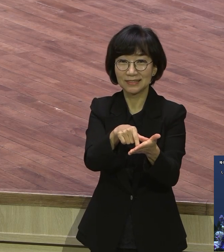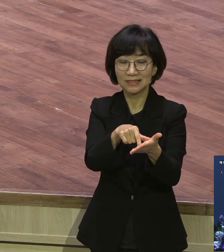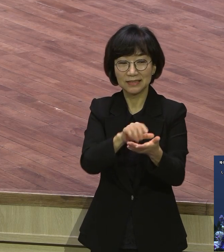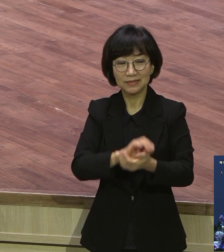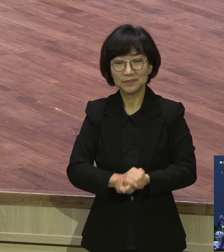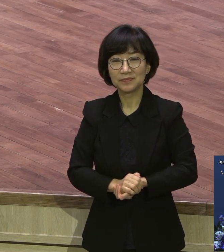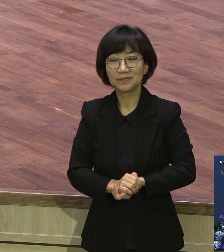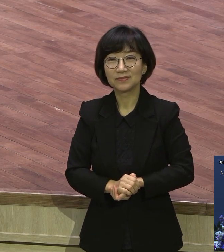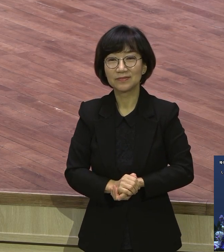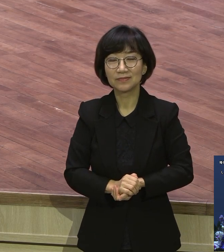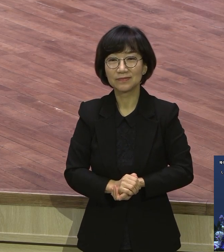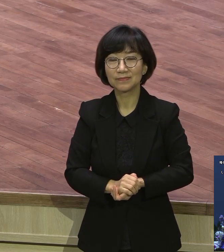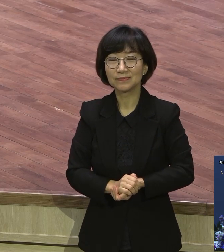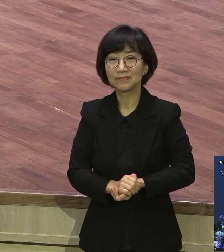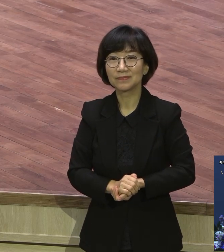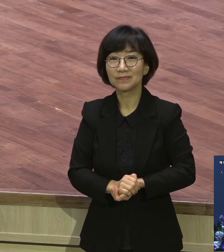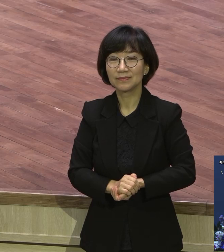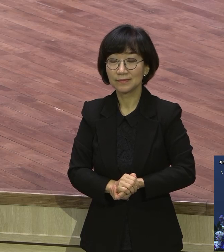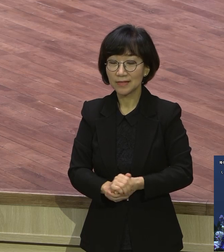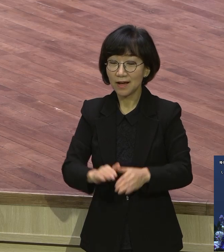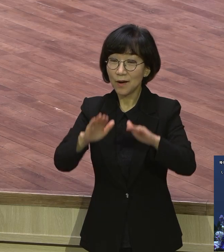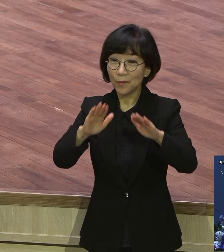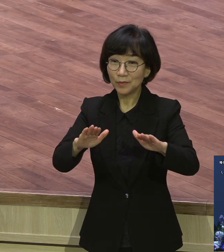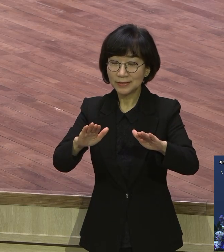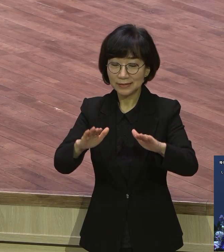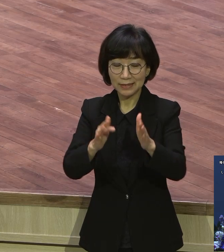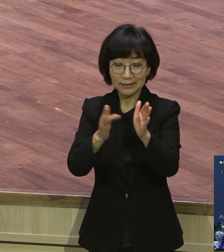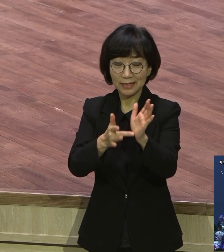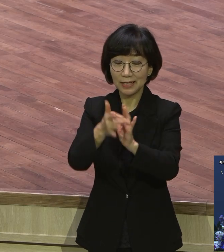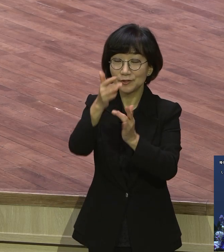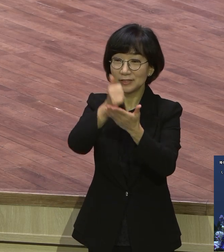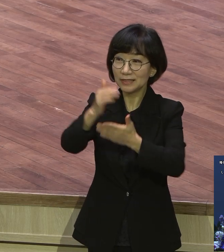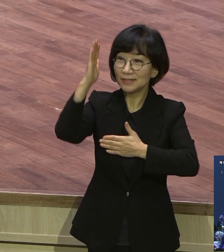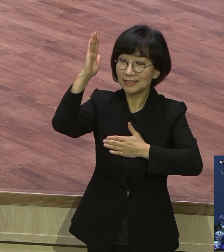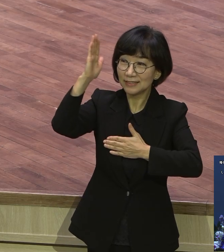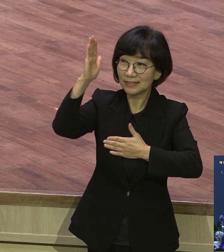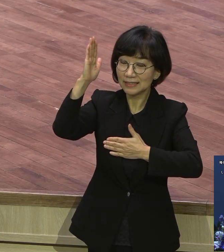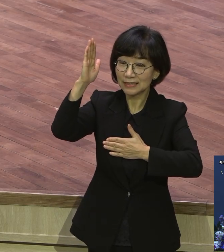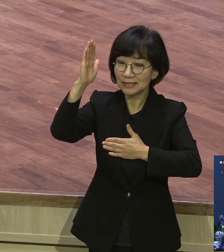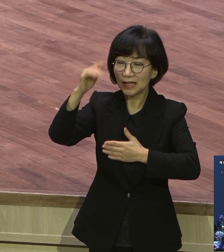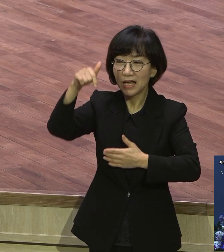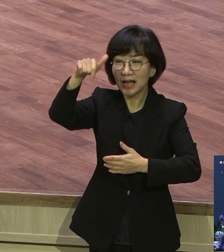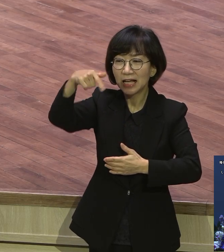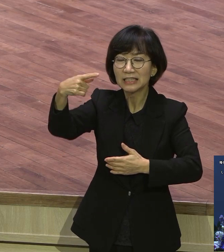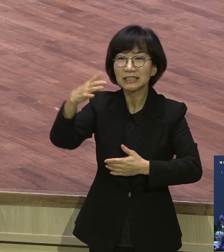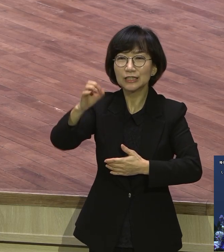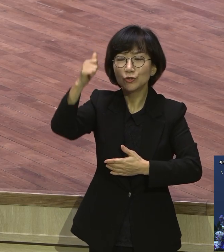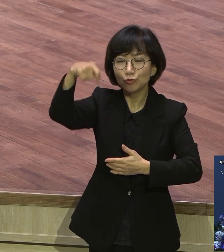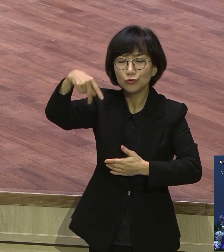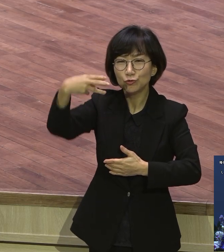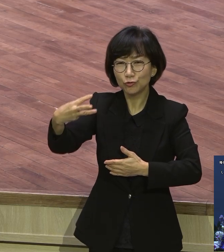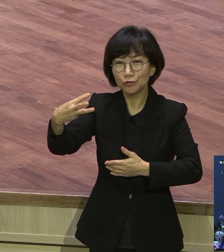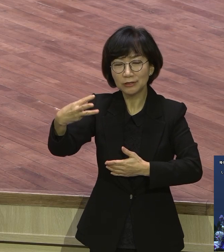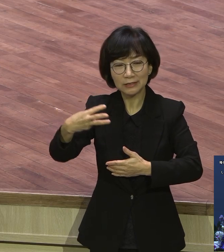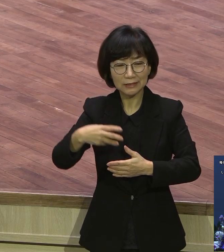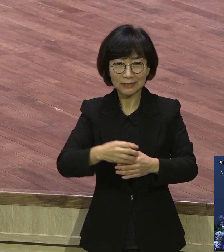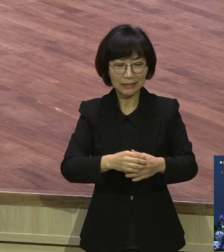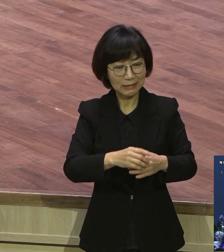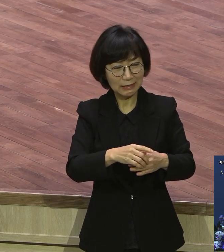불쌍히 여겨서 돕는 것 그런데 오늘 본문에서 예수님이 말씀하시는 이 극률은 그런 뜻과는 비교할 수 없는